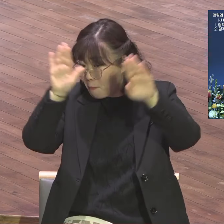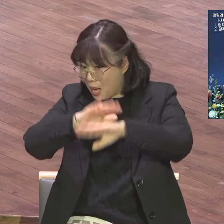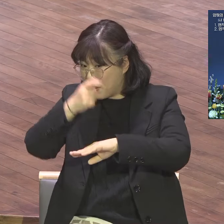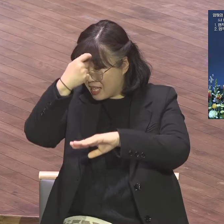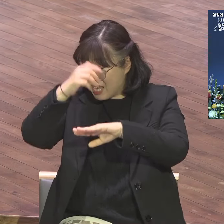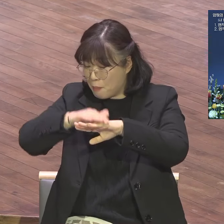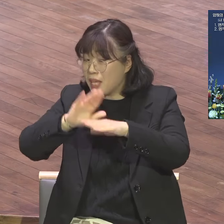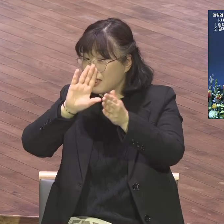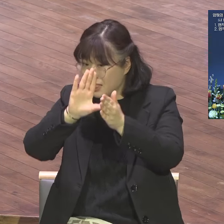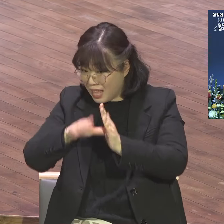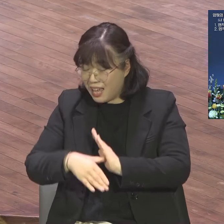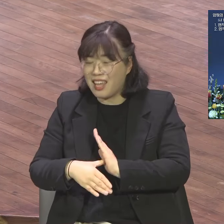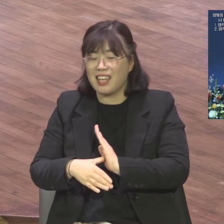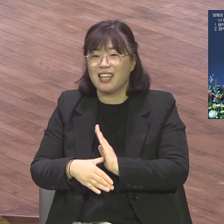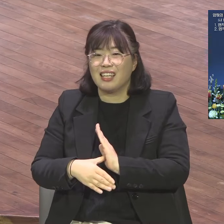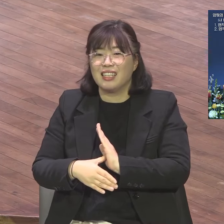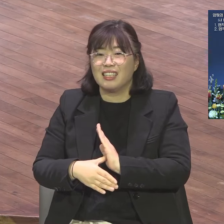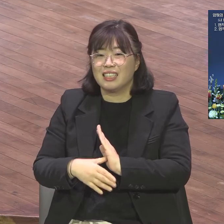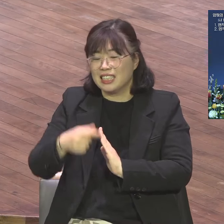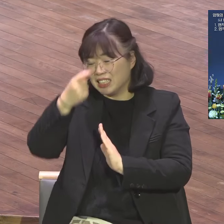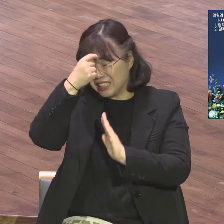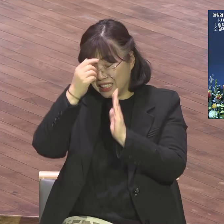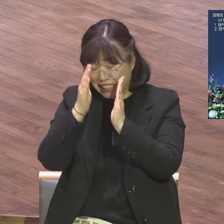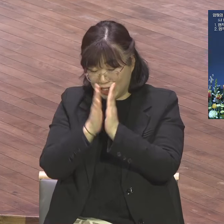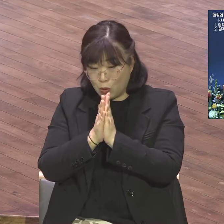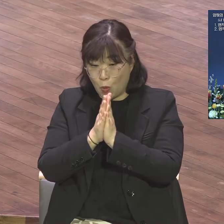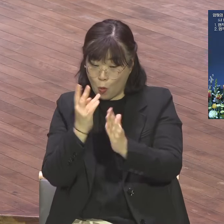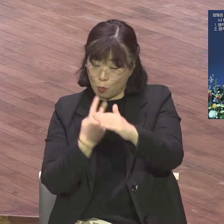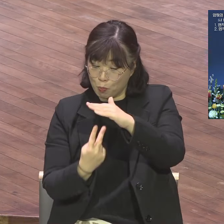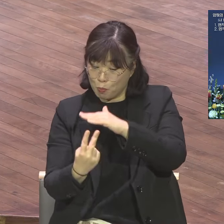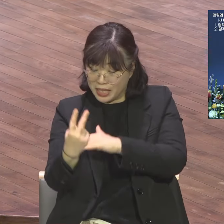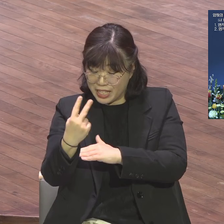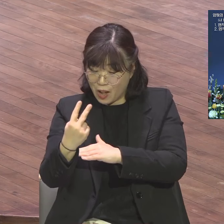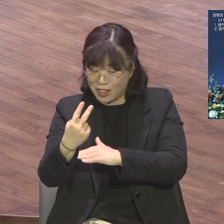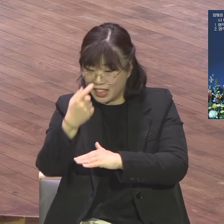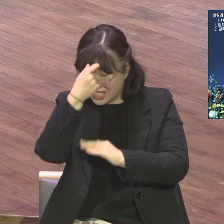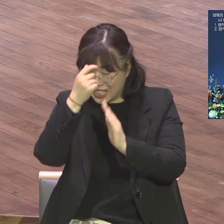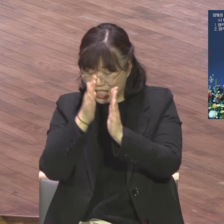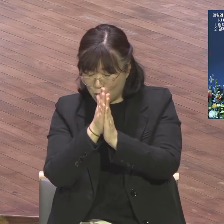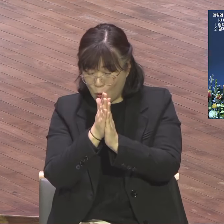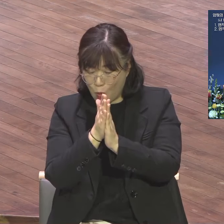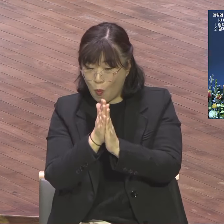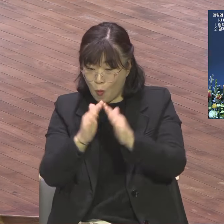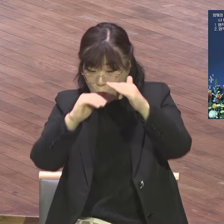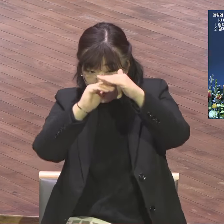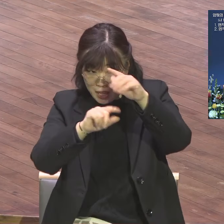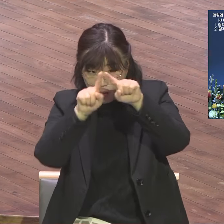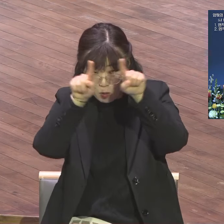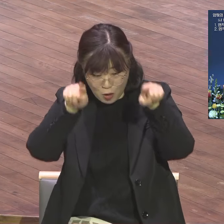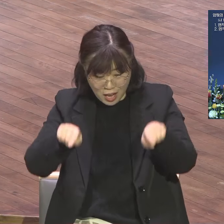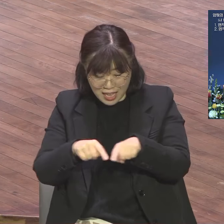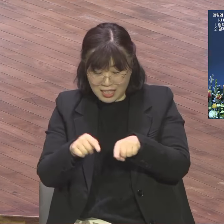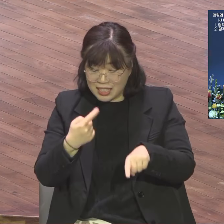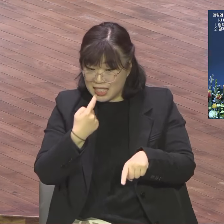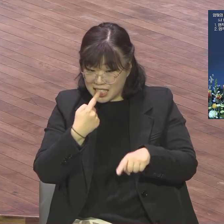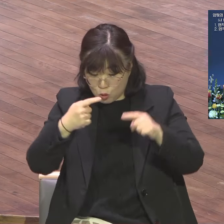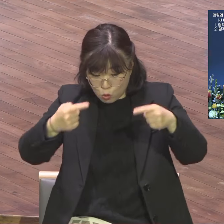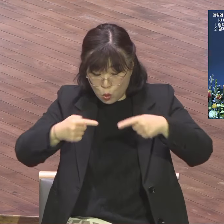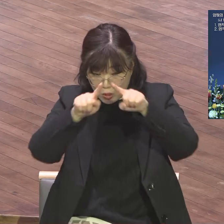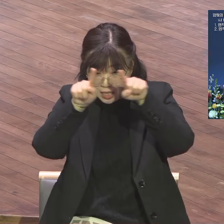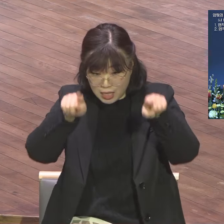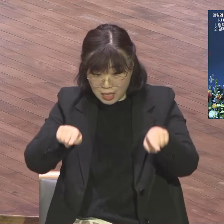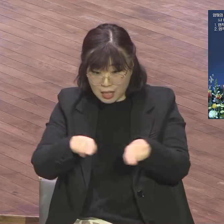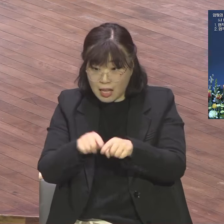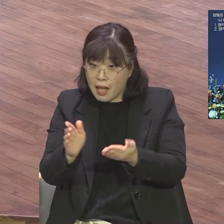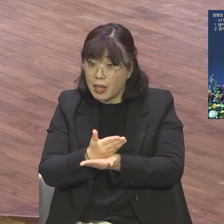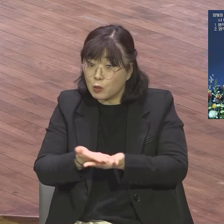여러분에게 이 기도 언약문과 비전 기도문을 그렇게 나눠줬죠. 다 나눠드렸는데, 한